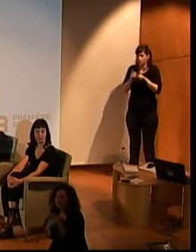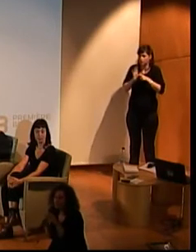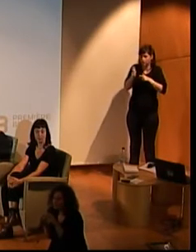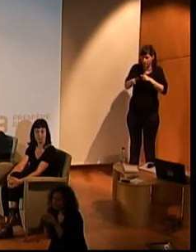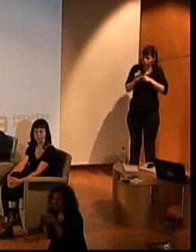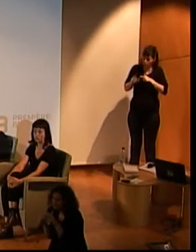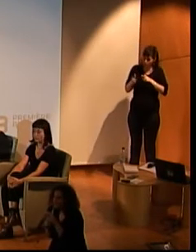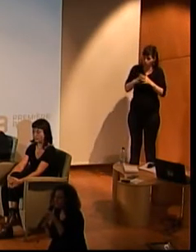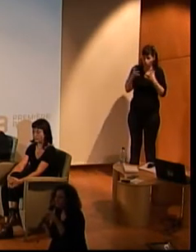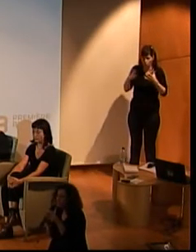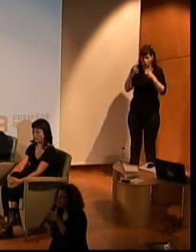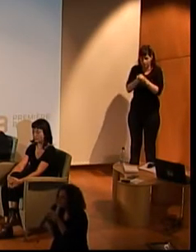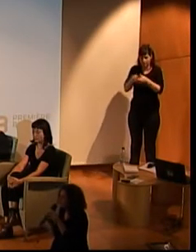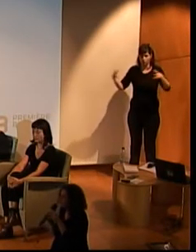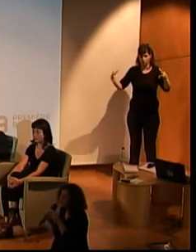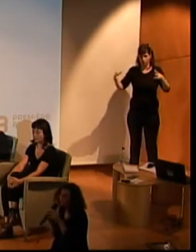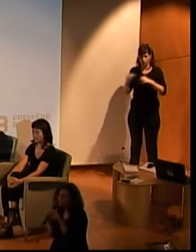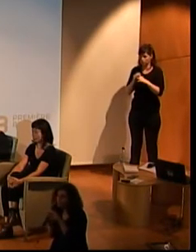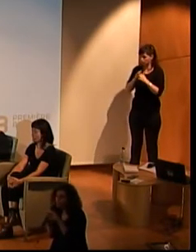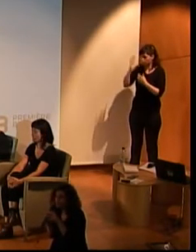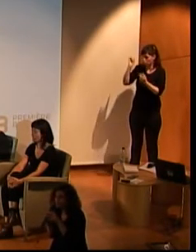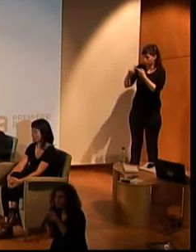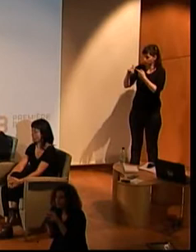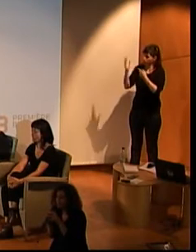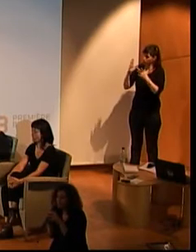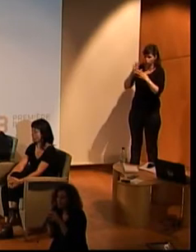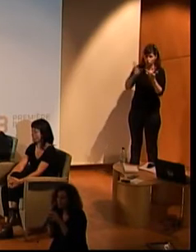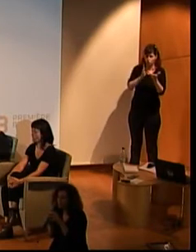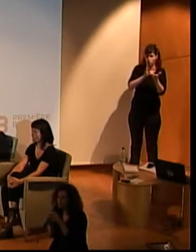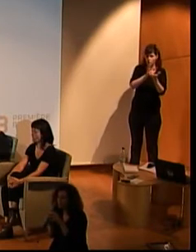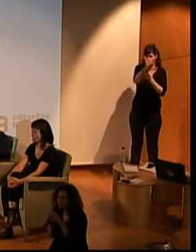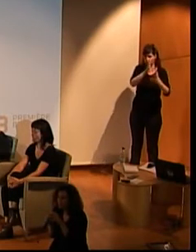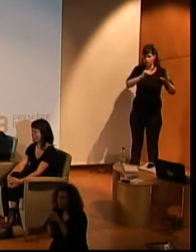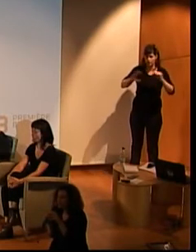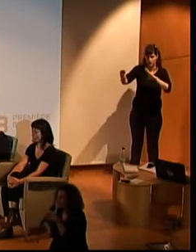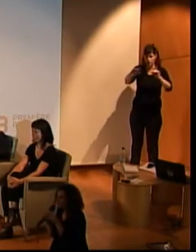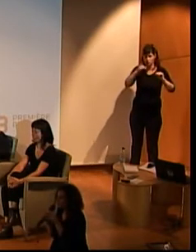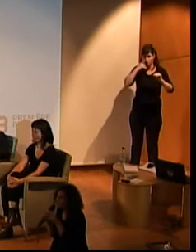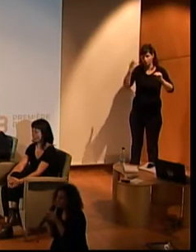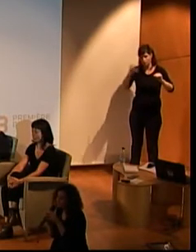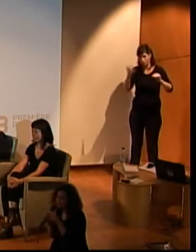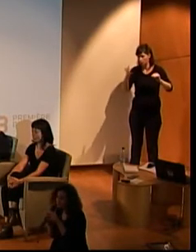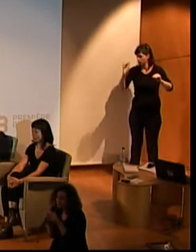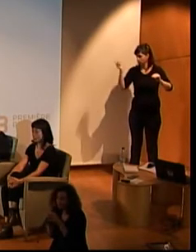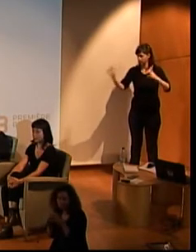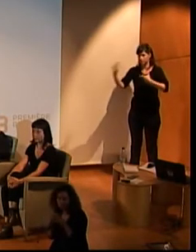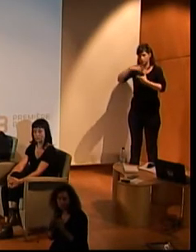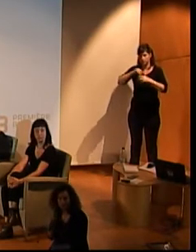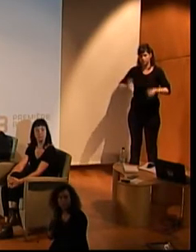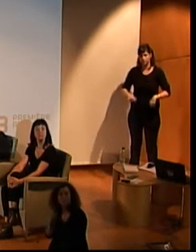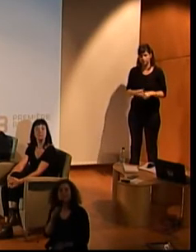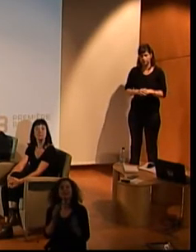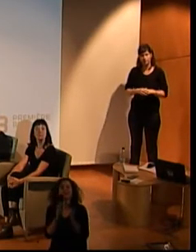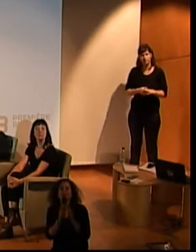tient vraiment à cœur, c'est d'associer les personnes, quel que soit le projet d'aménagement sur lequel on peut être amené à travailler. Donc